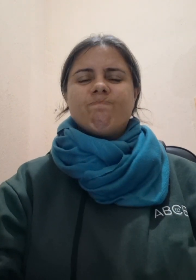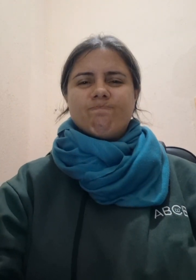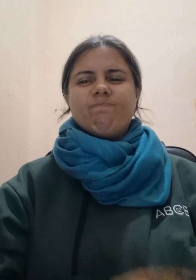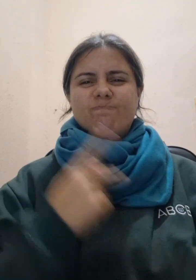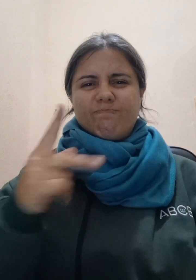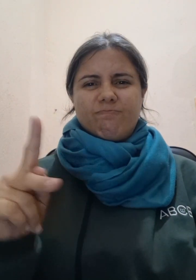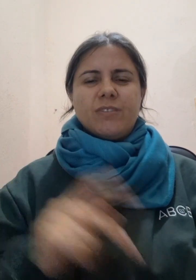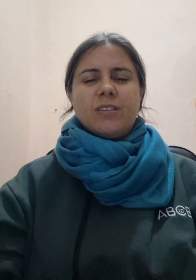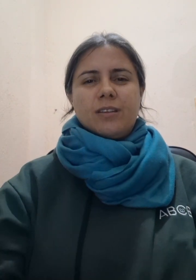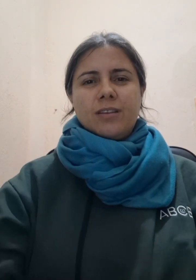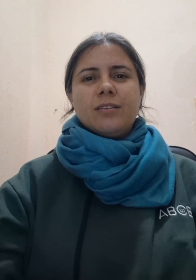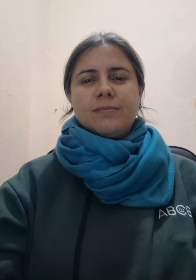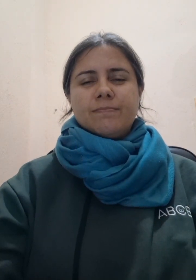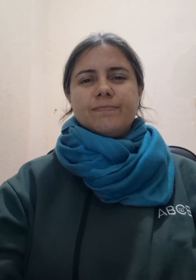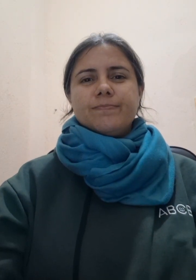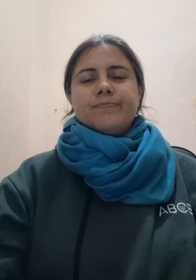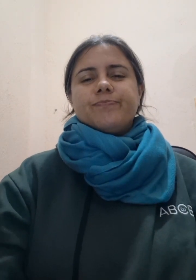Que palavra maravilhosa.